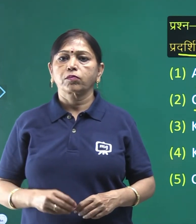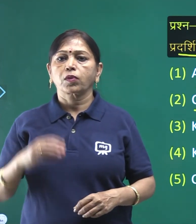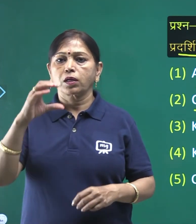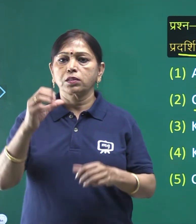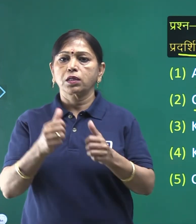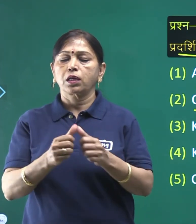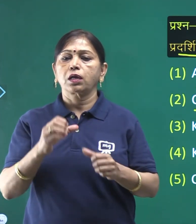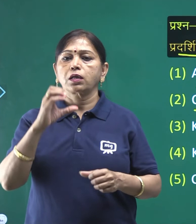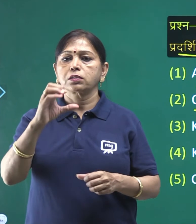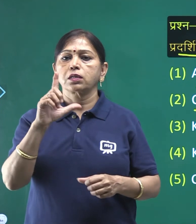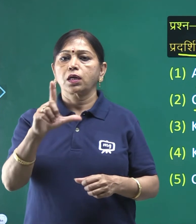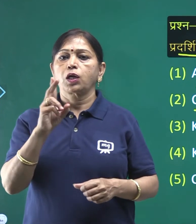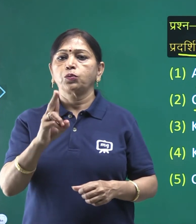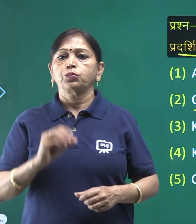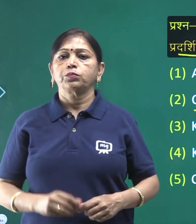CaCl2।